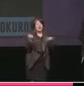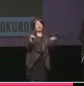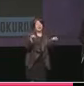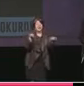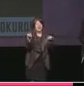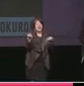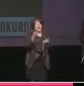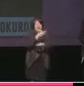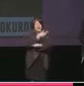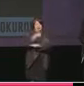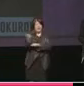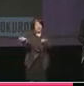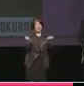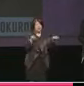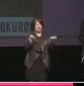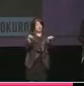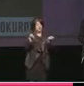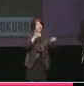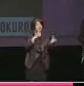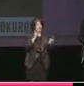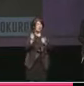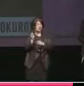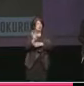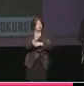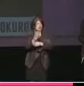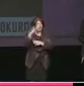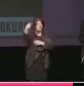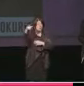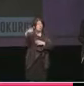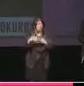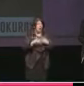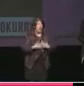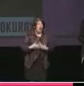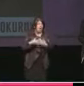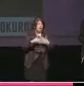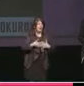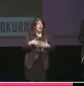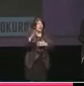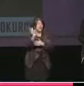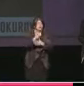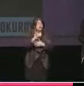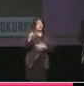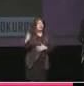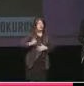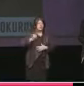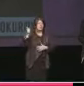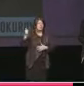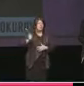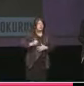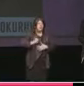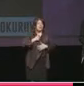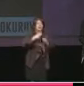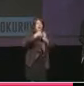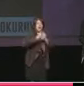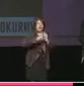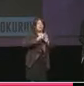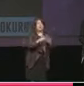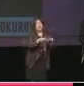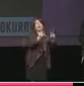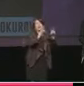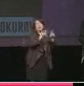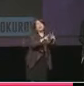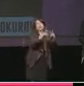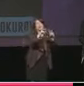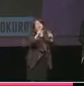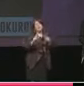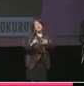cinema indipendente del cinema indipendente americano per lui hanno lavorato attori come William Defoe Harvey Keiter Christopher Walkman